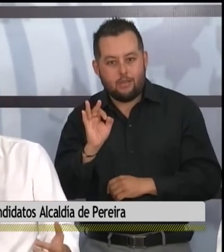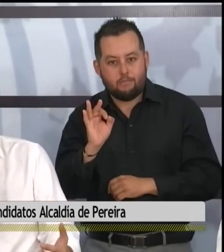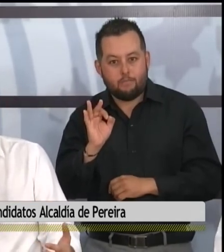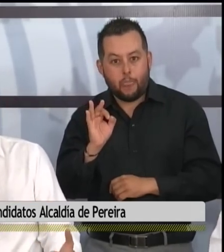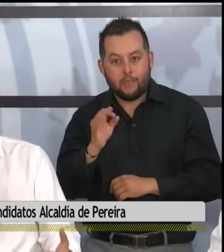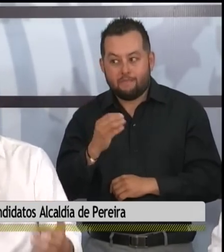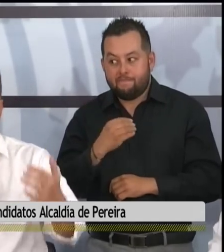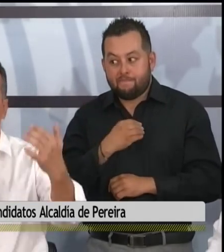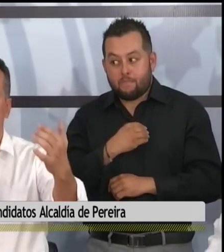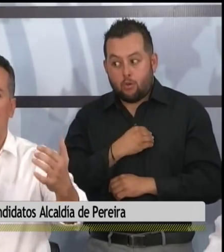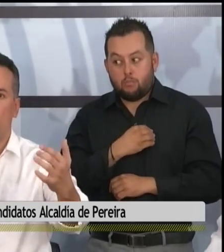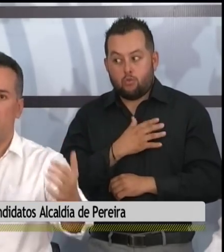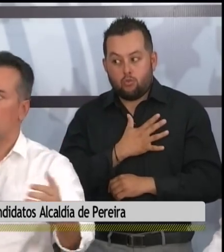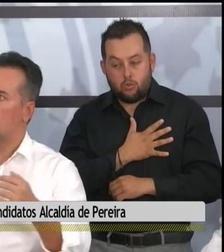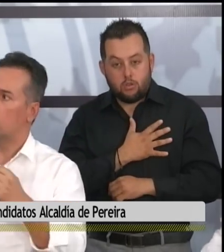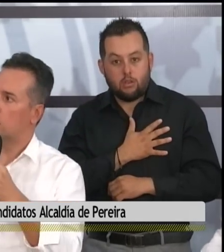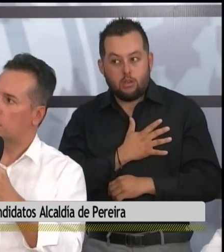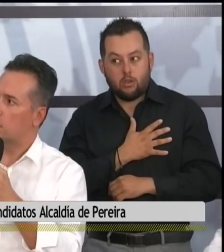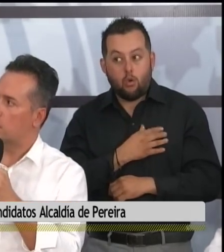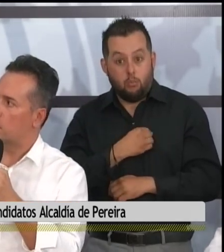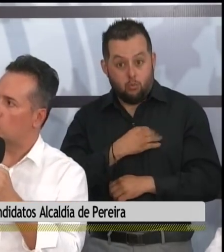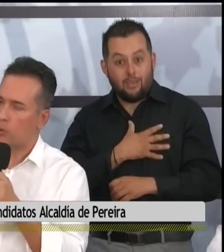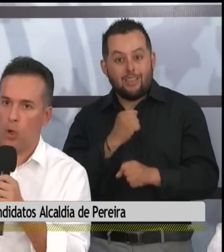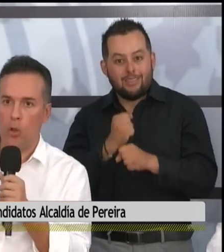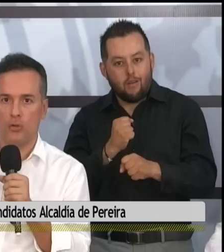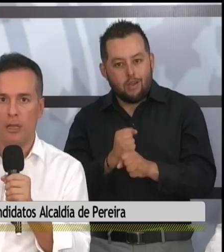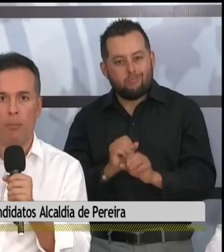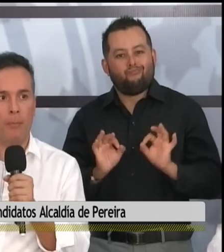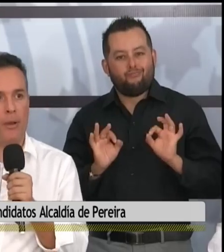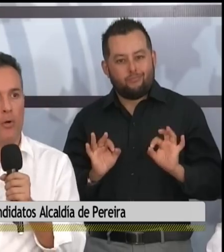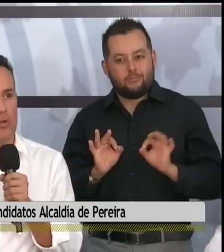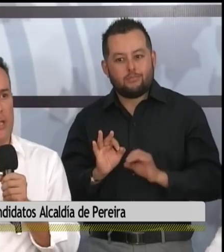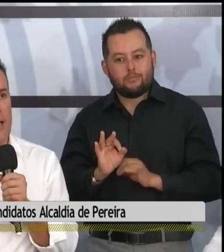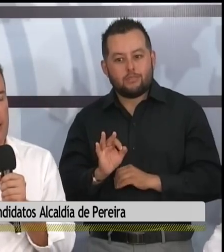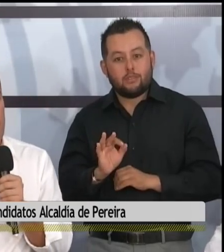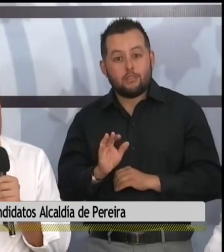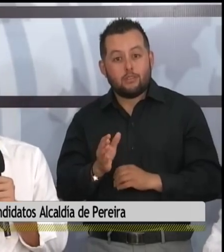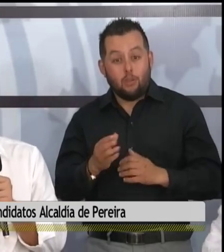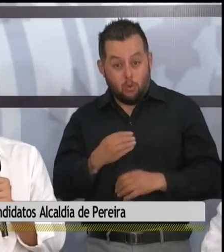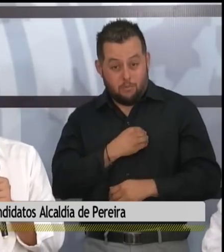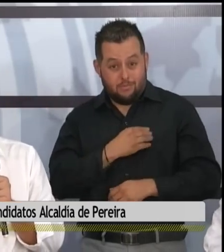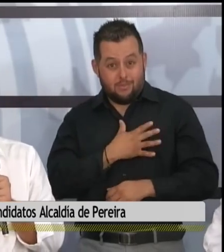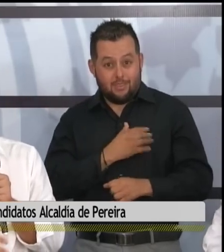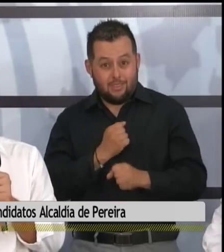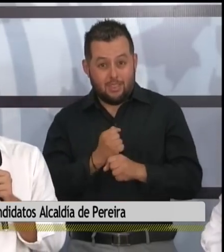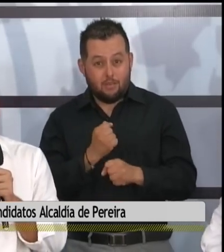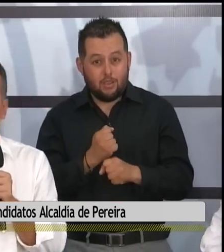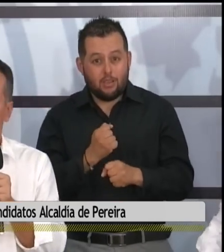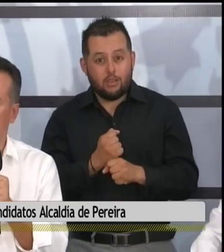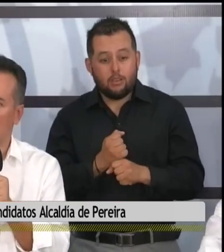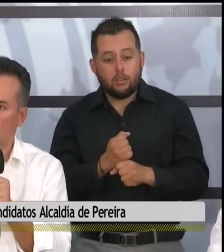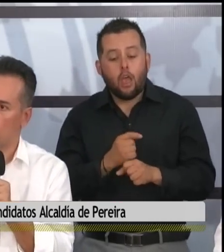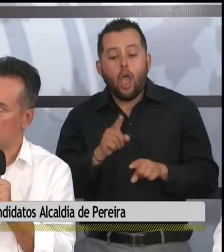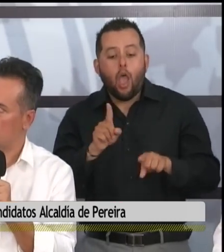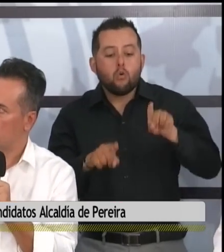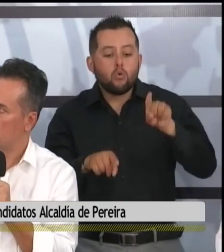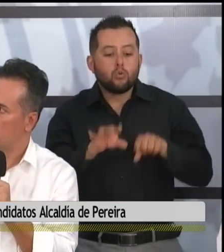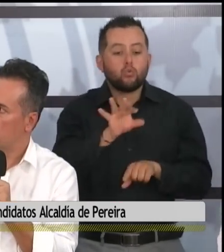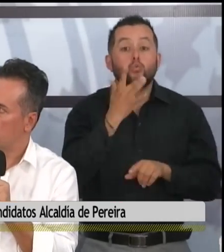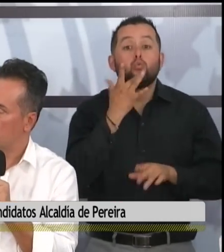oportunidad de acceder a un empleo digno, donde todos, el empleo no sea un privilegio de